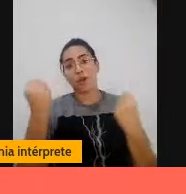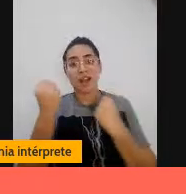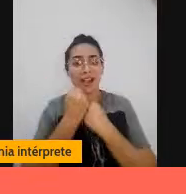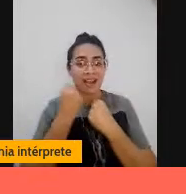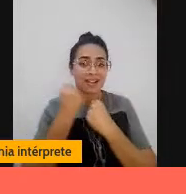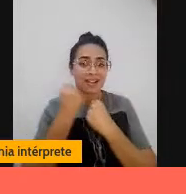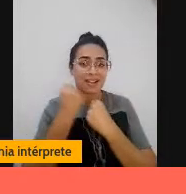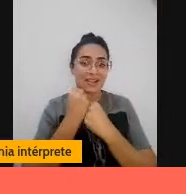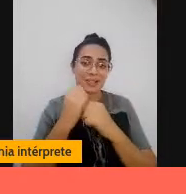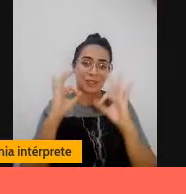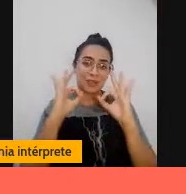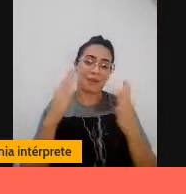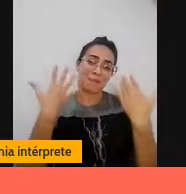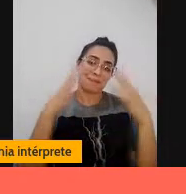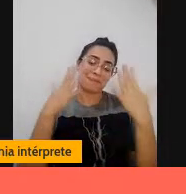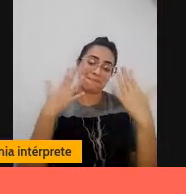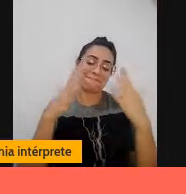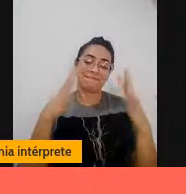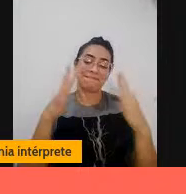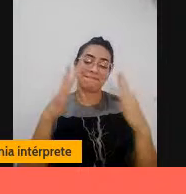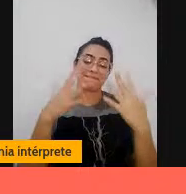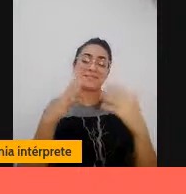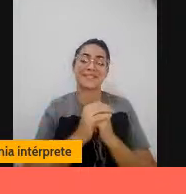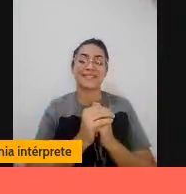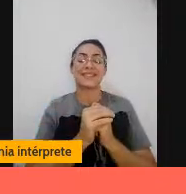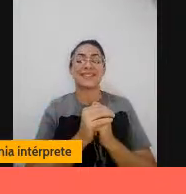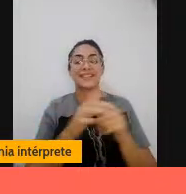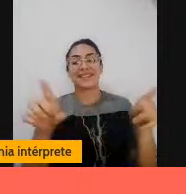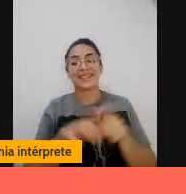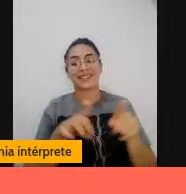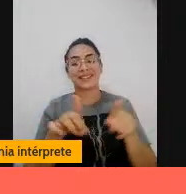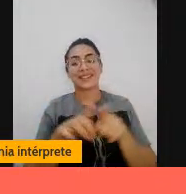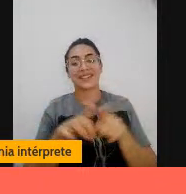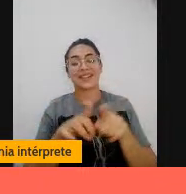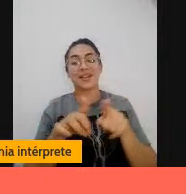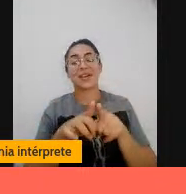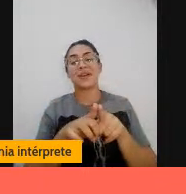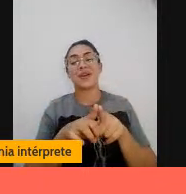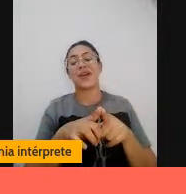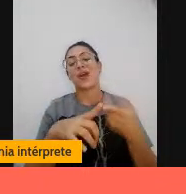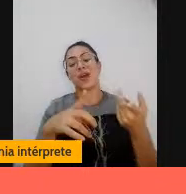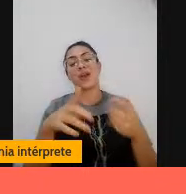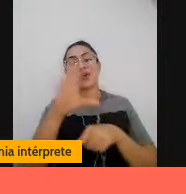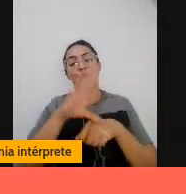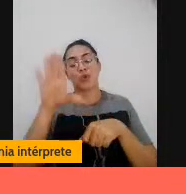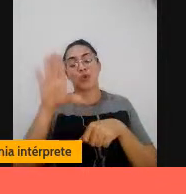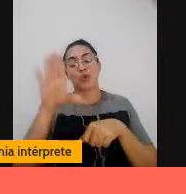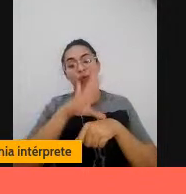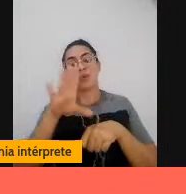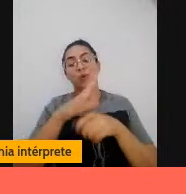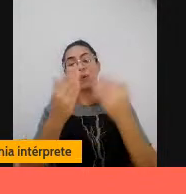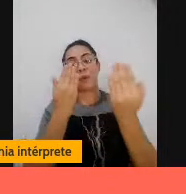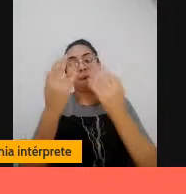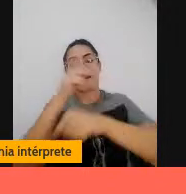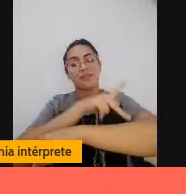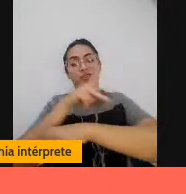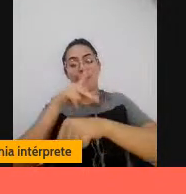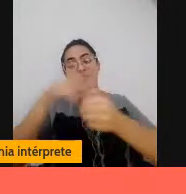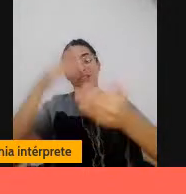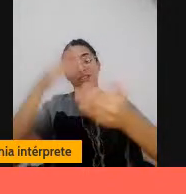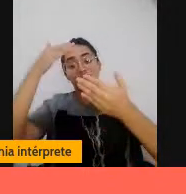Imensa, imensa, imensa. Né? Também com o pessoal da psicopedagogia. Muito obrigada, Daniel.